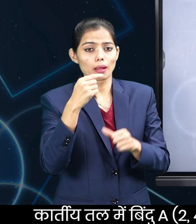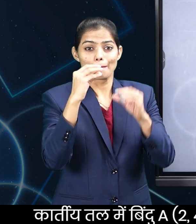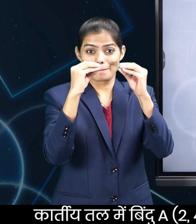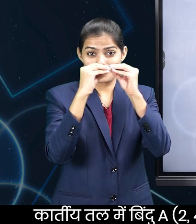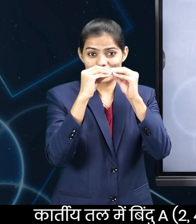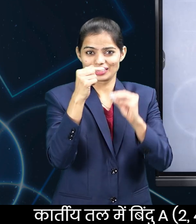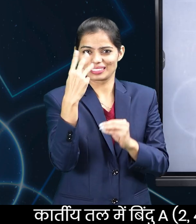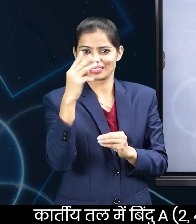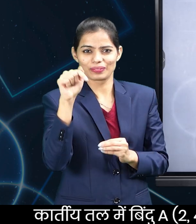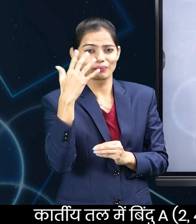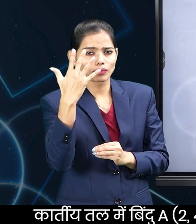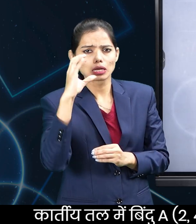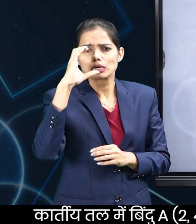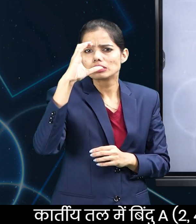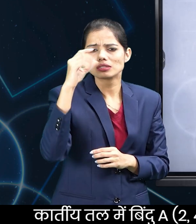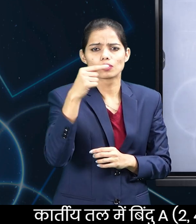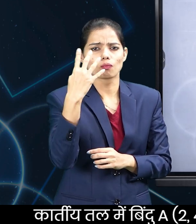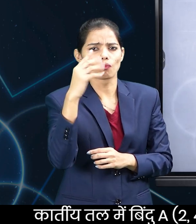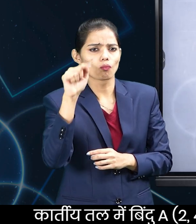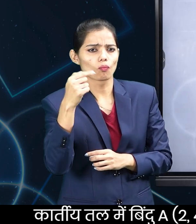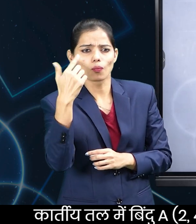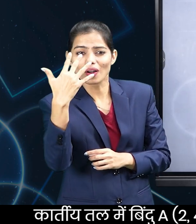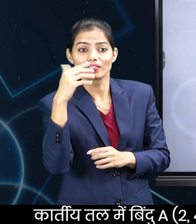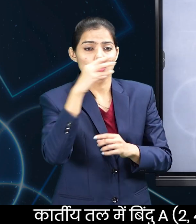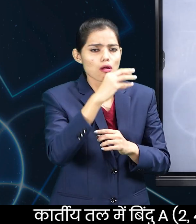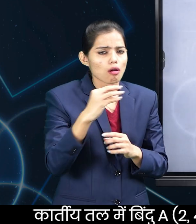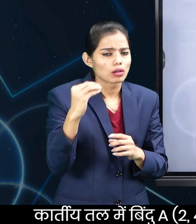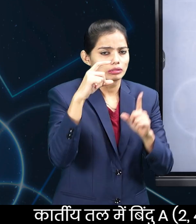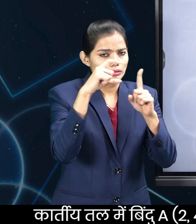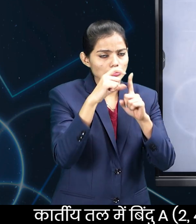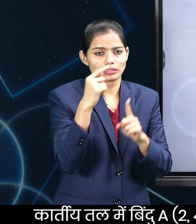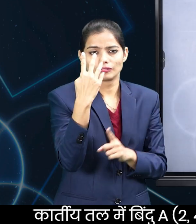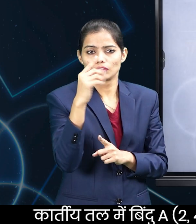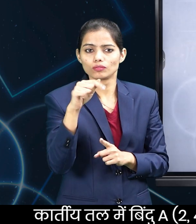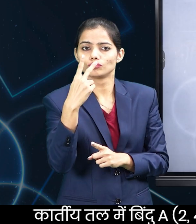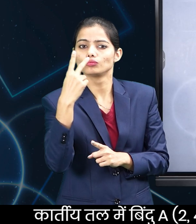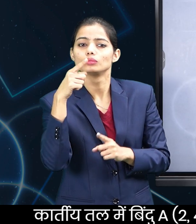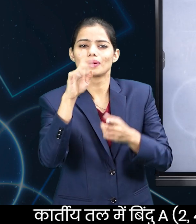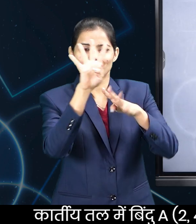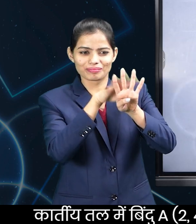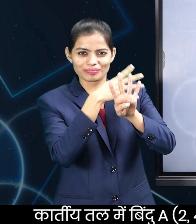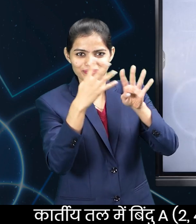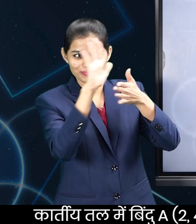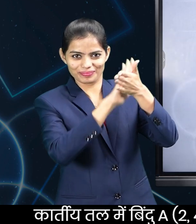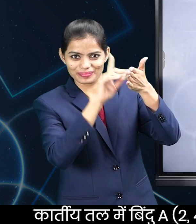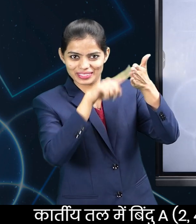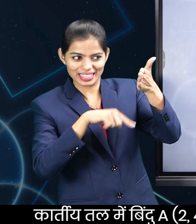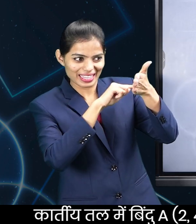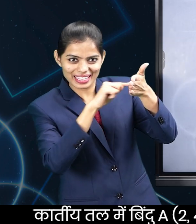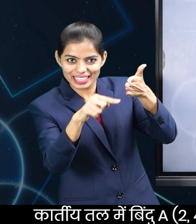कार्तीय तल में बिंदु A 2,4, B -3,5, C -4,-5 और